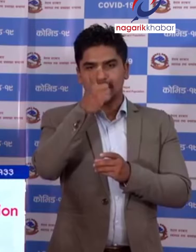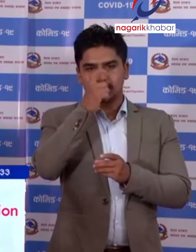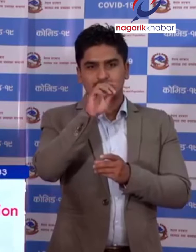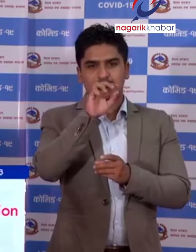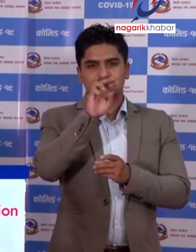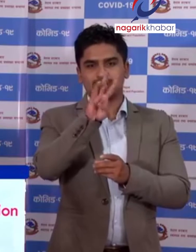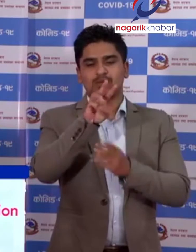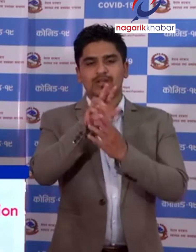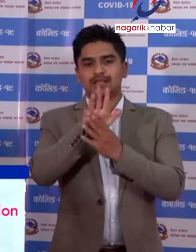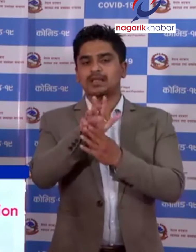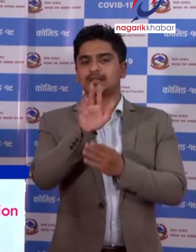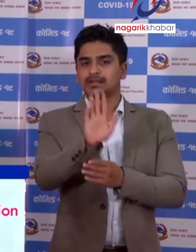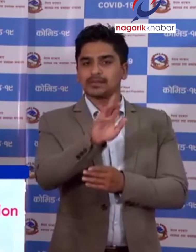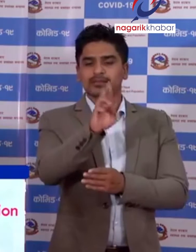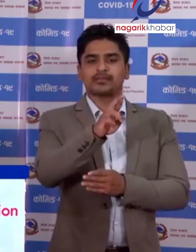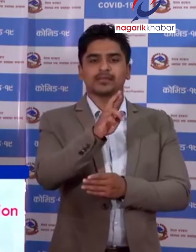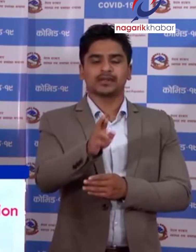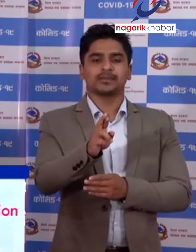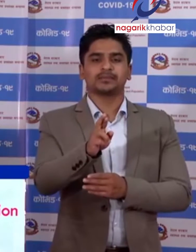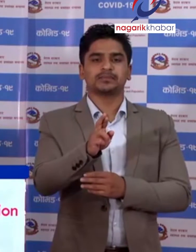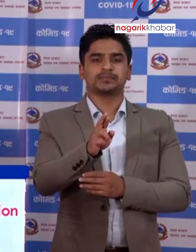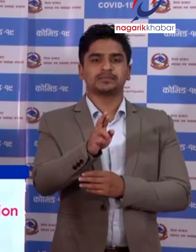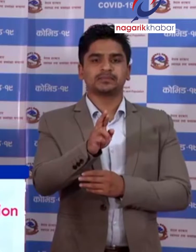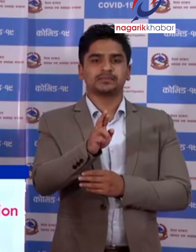1,339 छ र